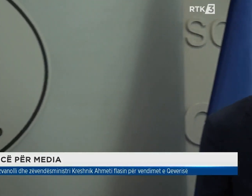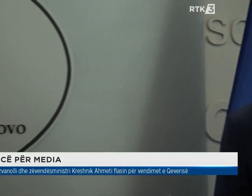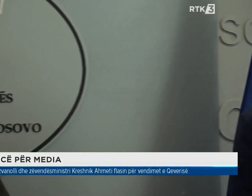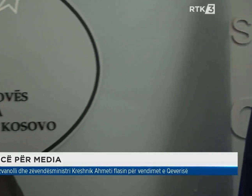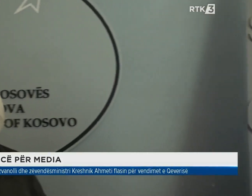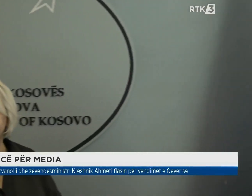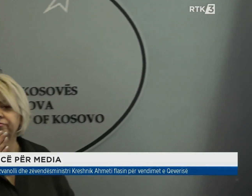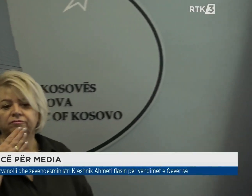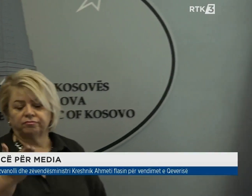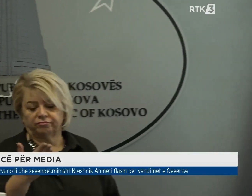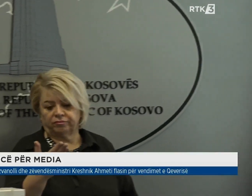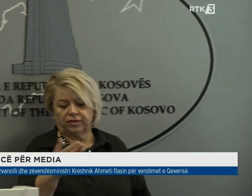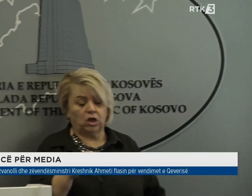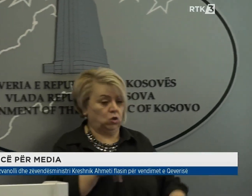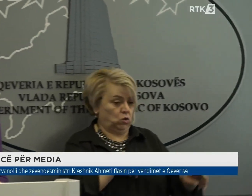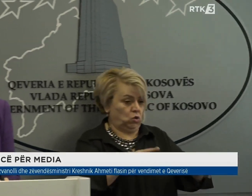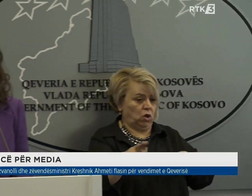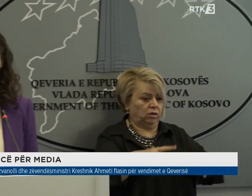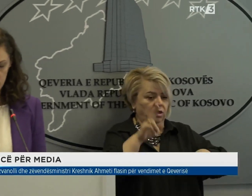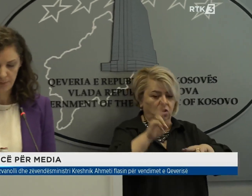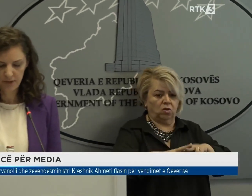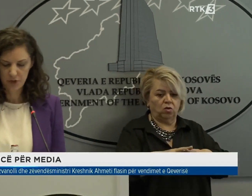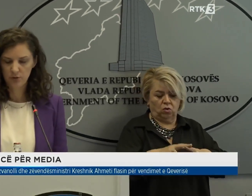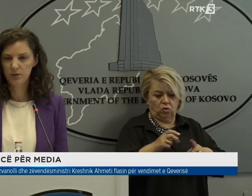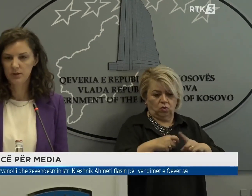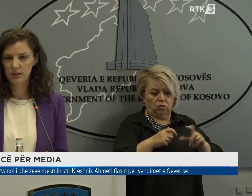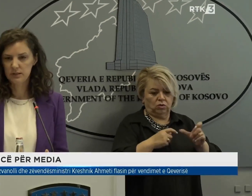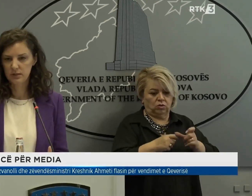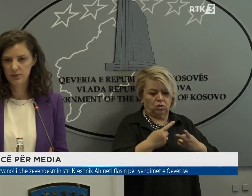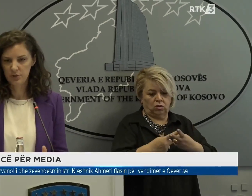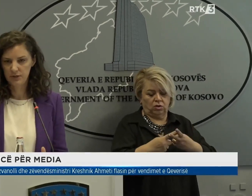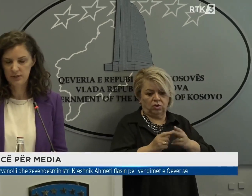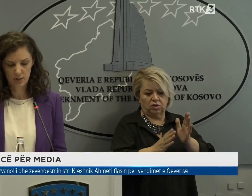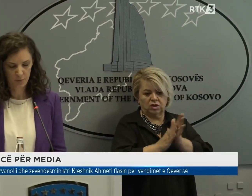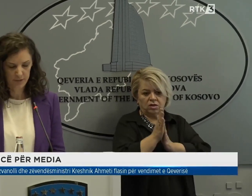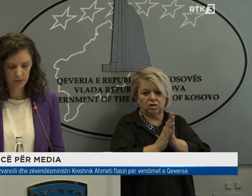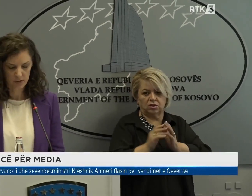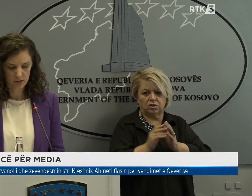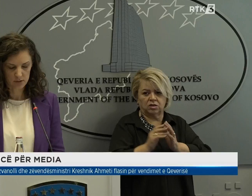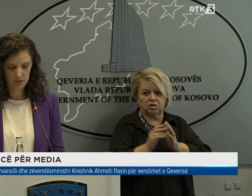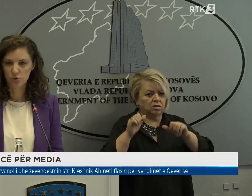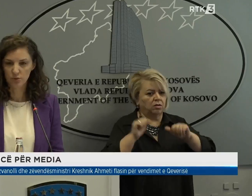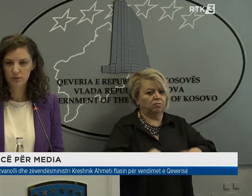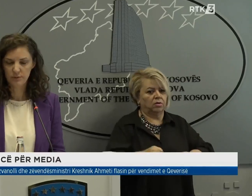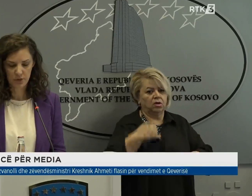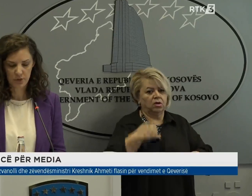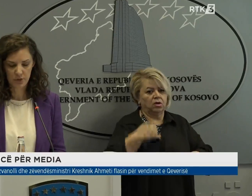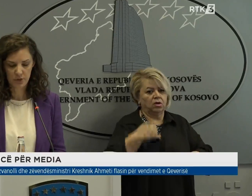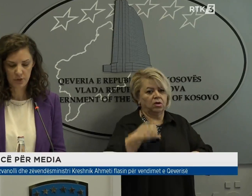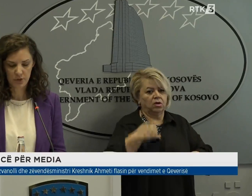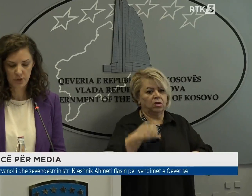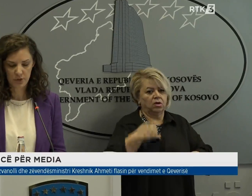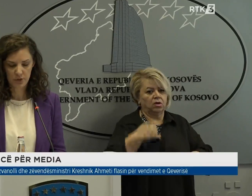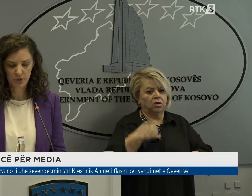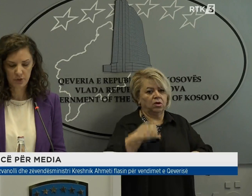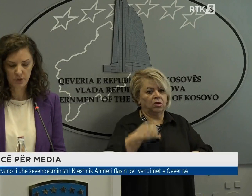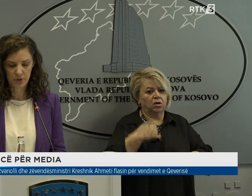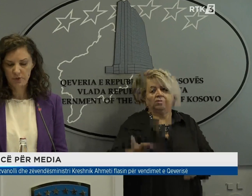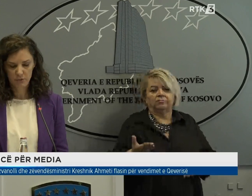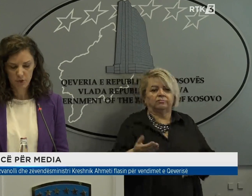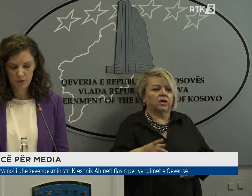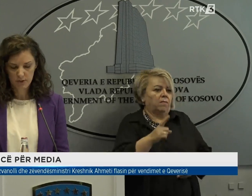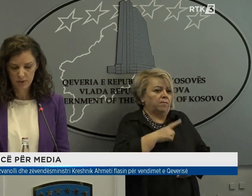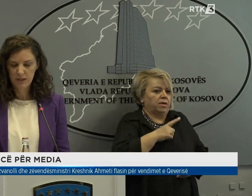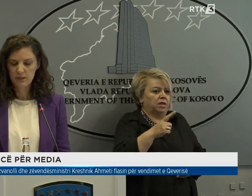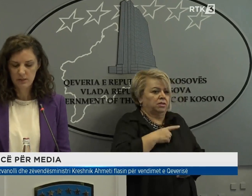Faleminderit shumë. Aqyqimi i gjykatës kushtetuese nuk paraqet ndonjë kërkesë ndaj qeverisë së Republikës së Kosovës. Megjithatë,